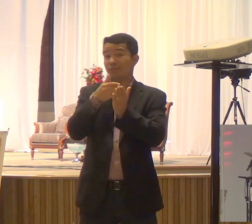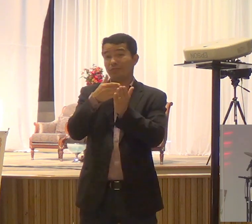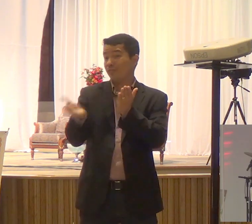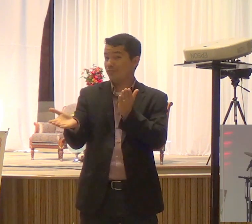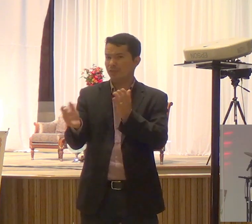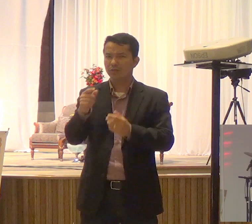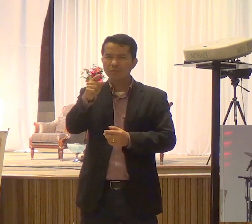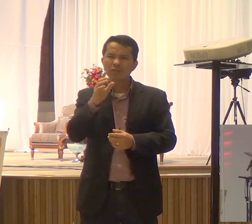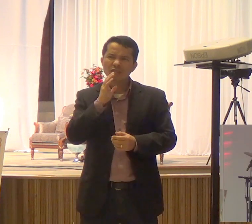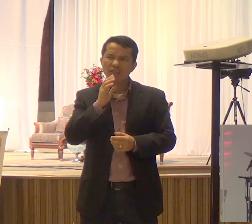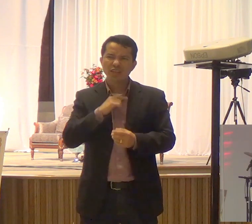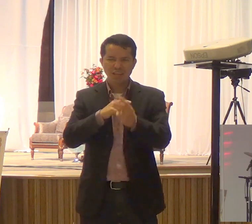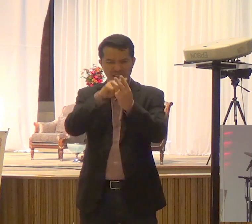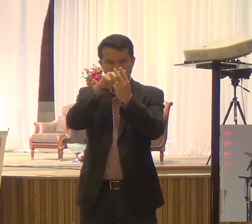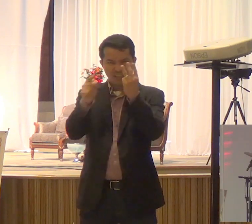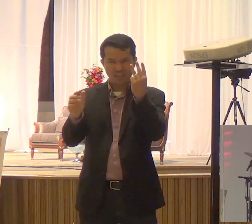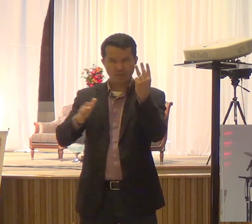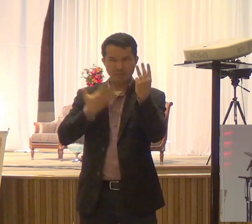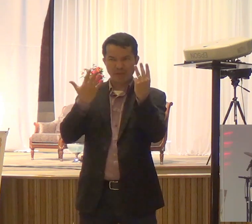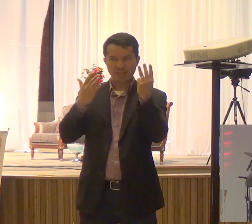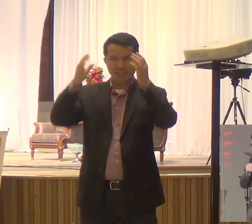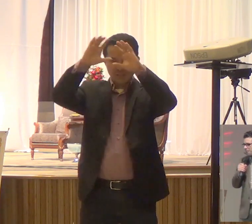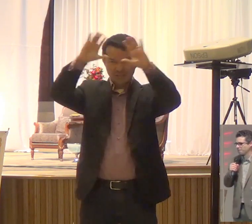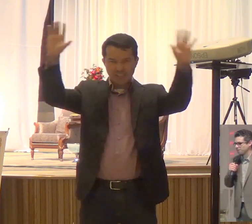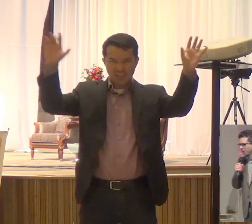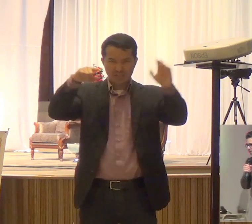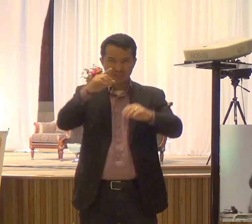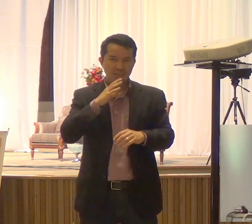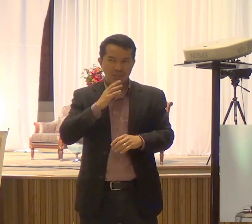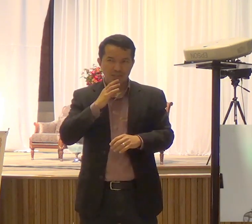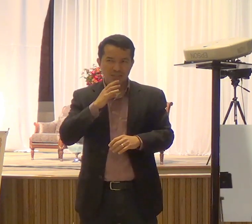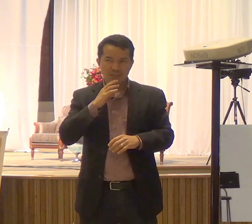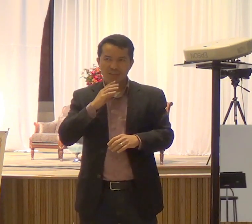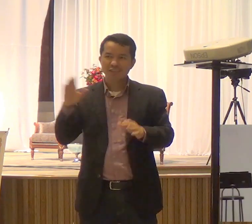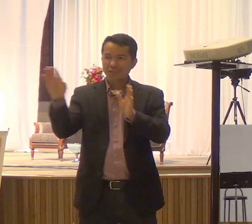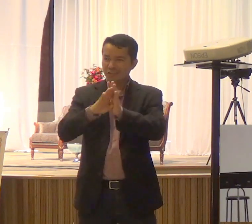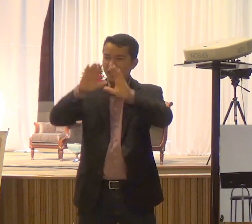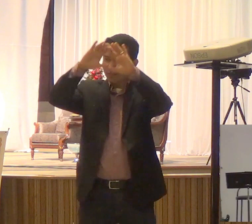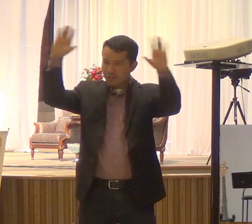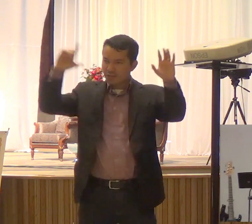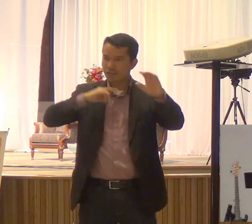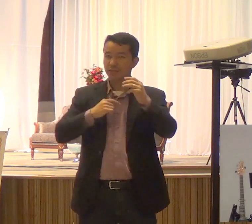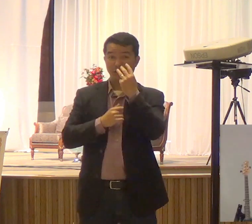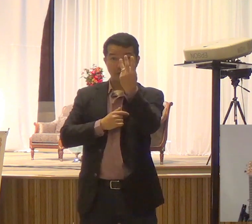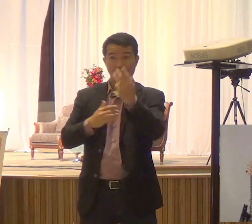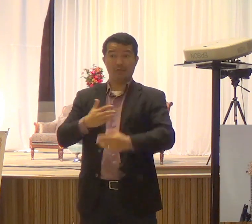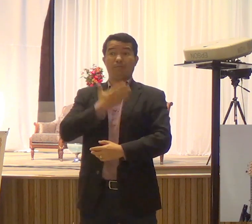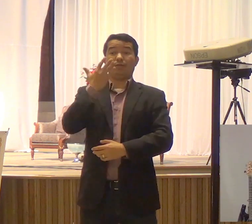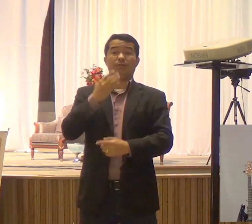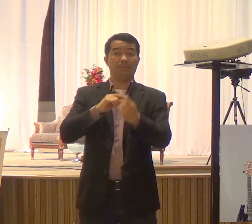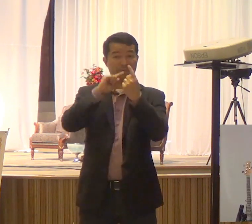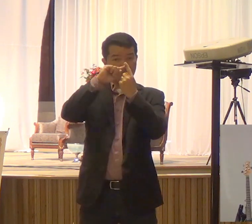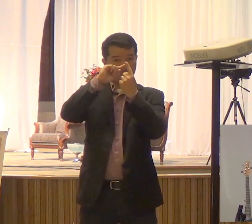das 3 surpresas que a gente vai ter quando chegar no céu? Já viu? Não? Primeira surpresa que você vai ter quando chegar no